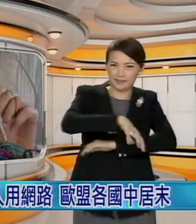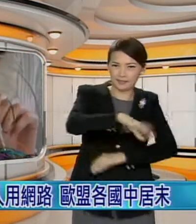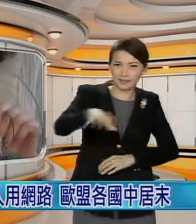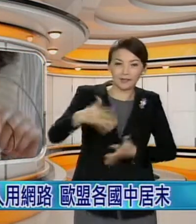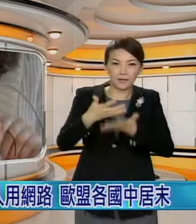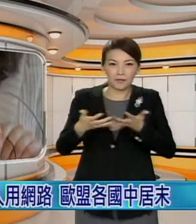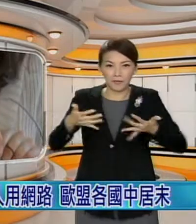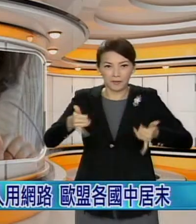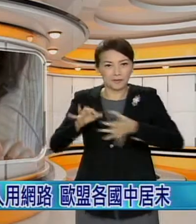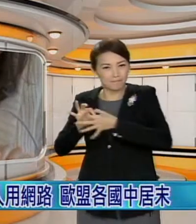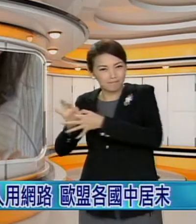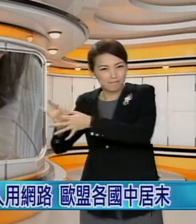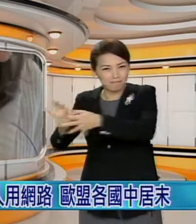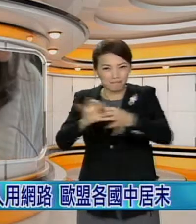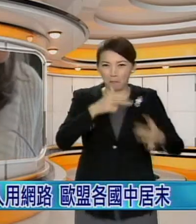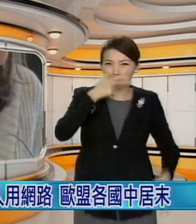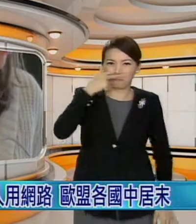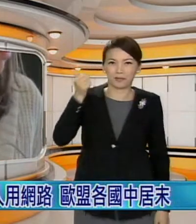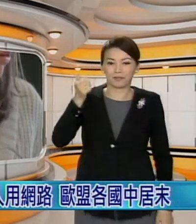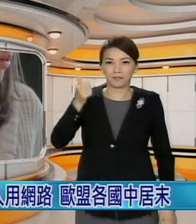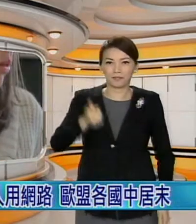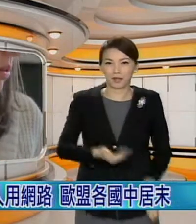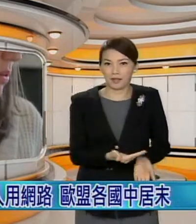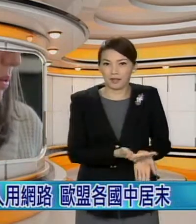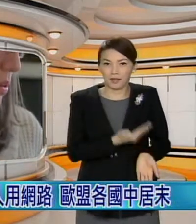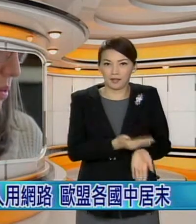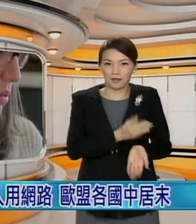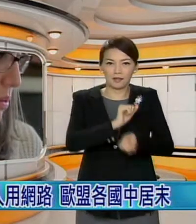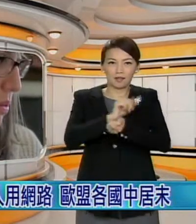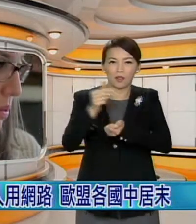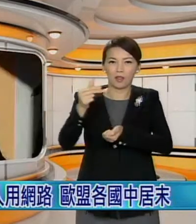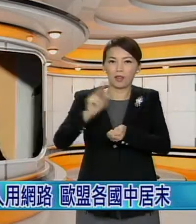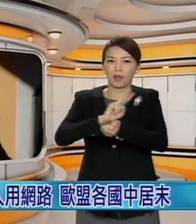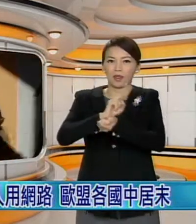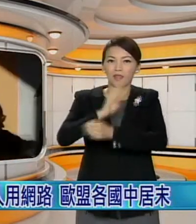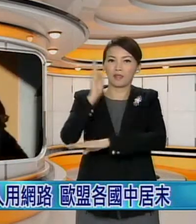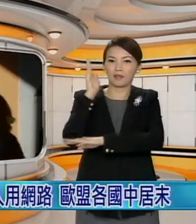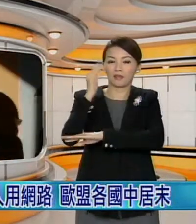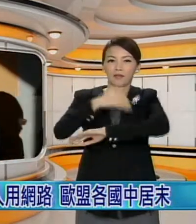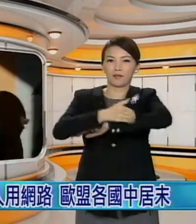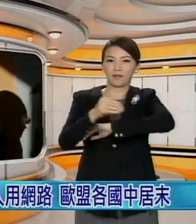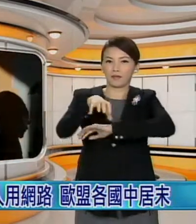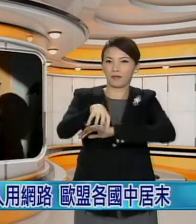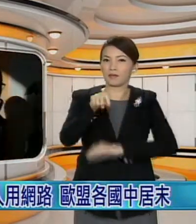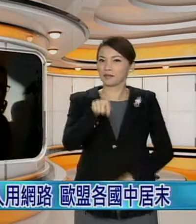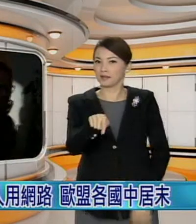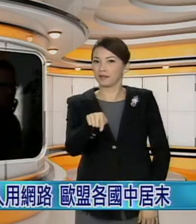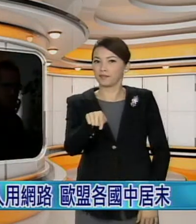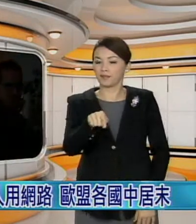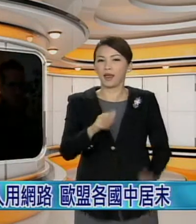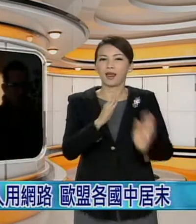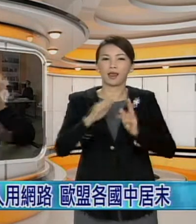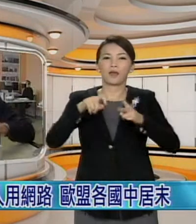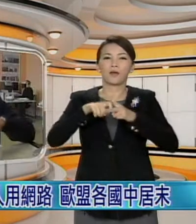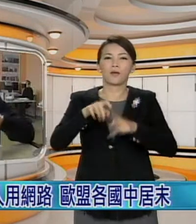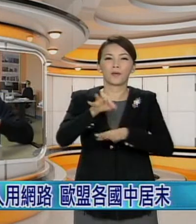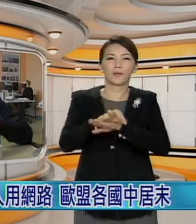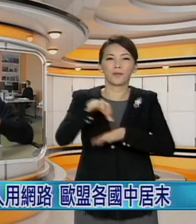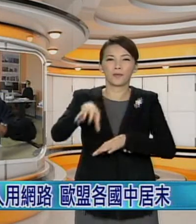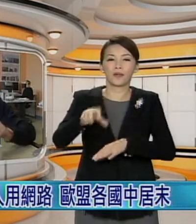乡，北部杜林省的村庄在当地理工学院师生的协助之下，以还不到新台